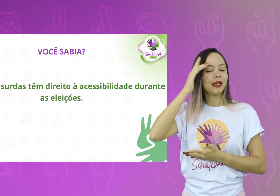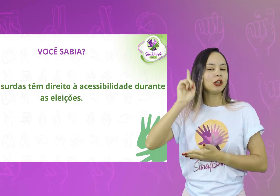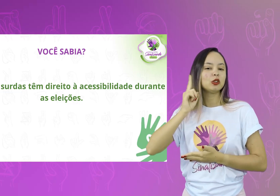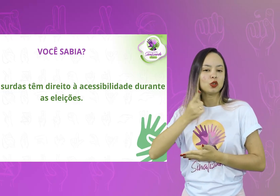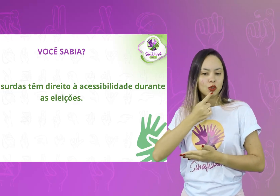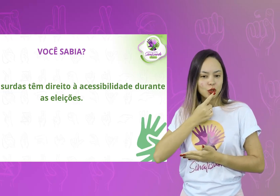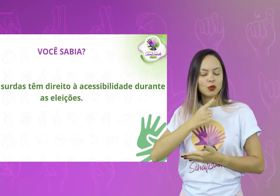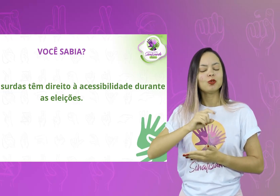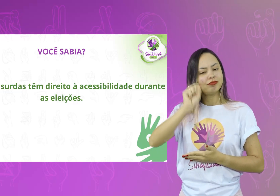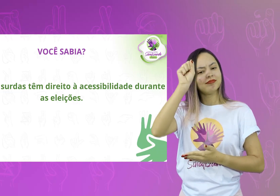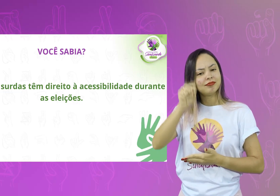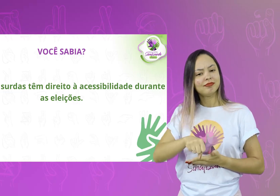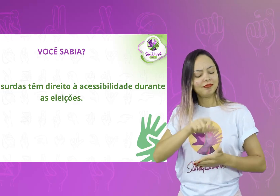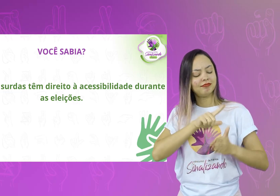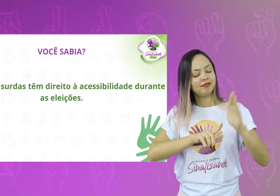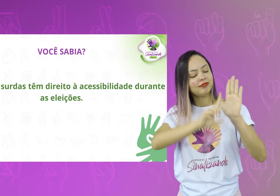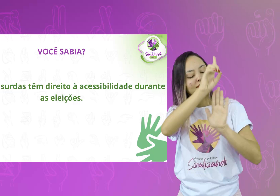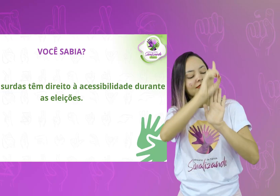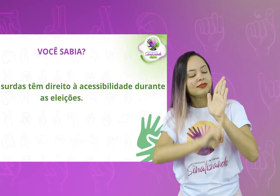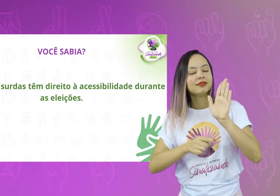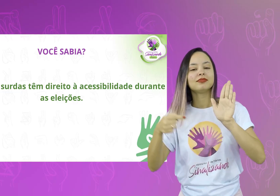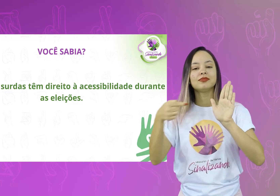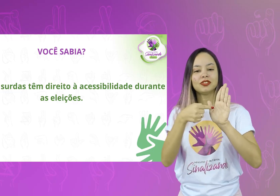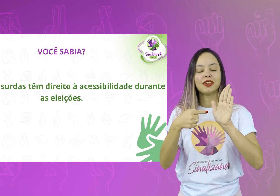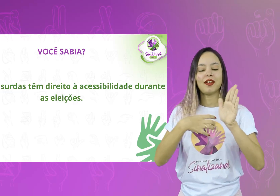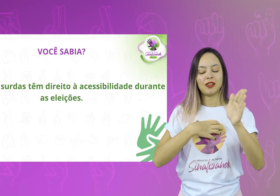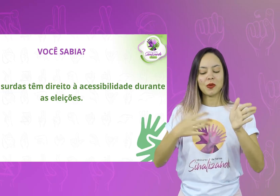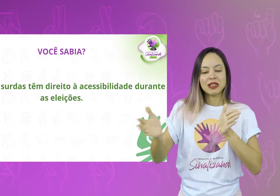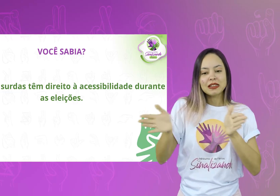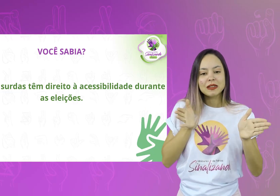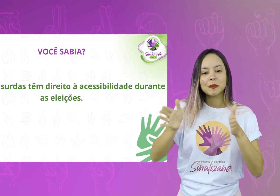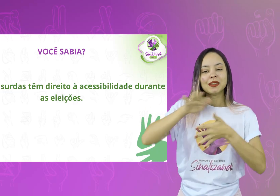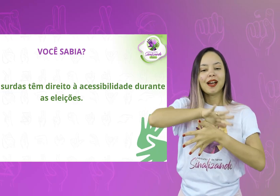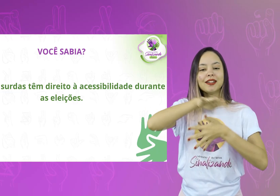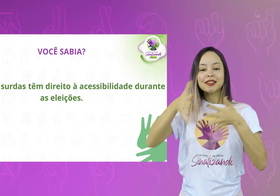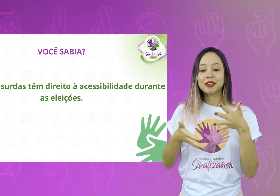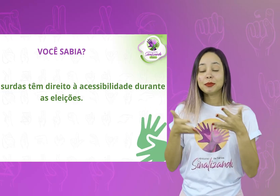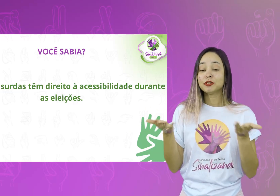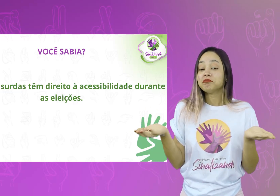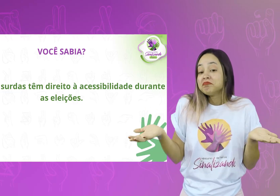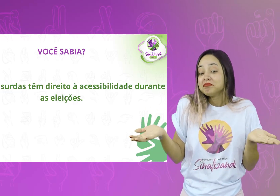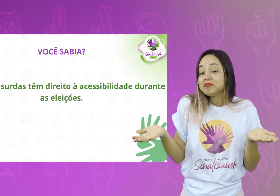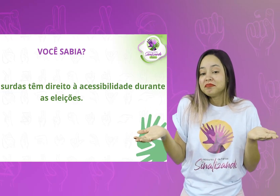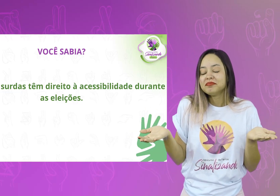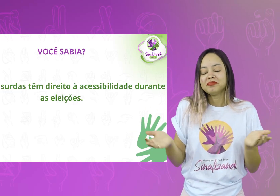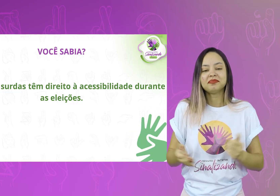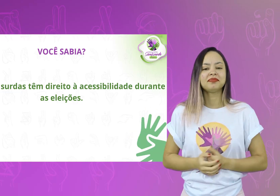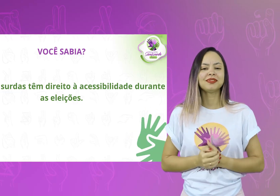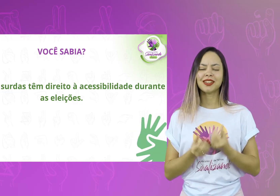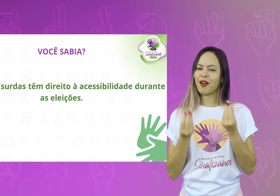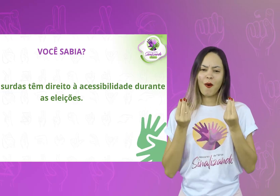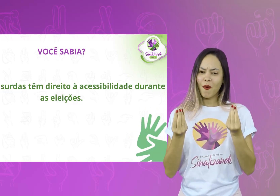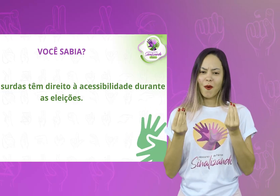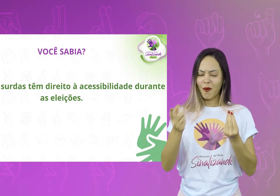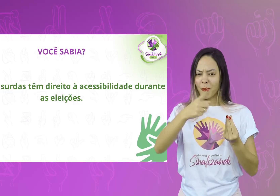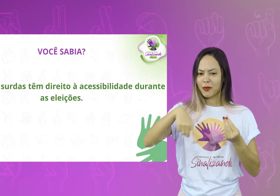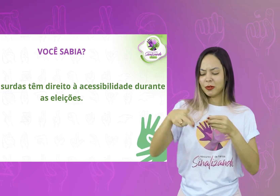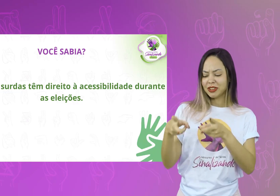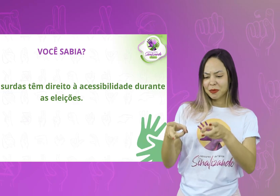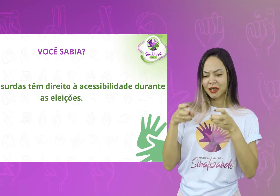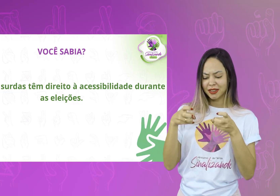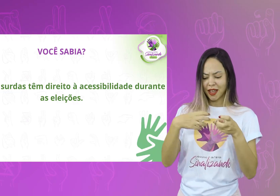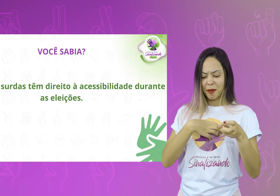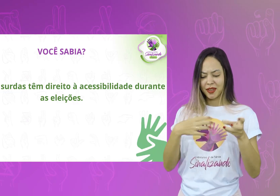E vocês sabiam que as pessoas surdas, sim, elas têm direito de acessibilidade em Libras nesse período